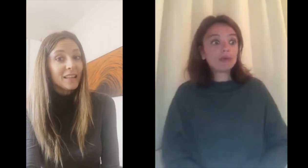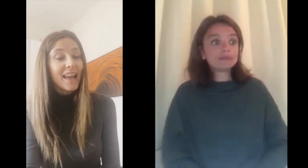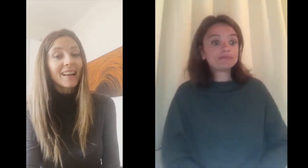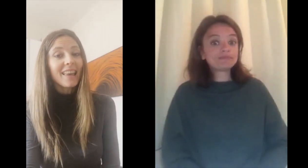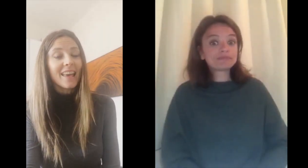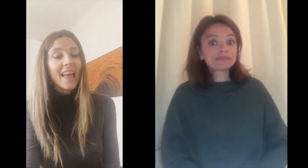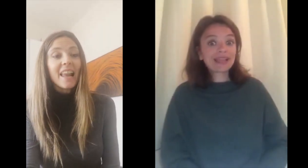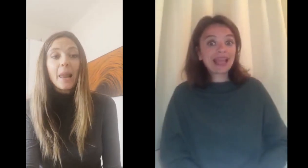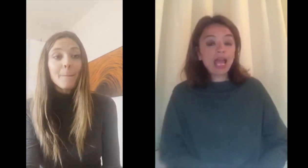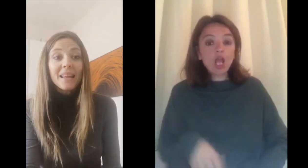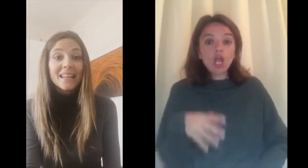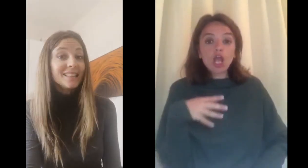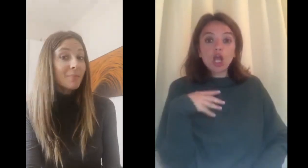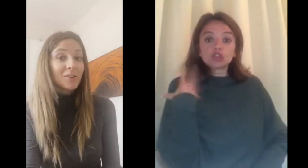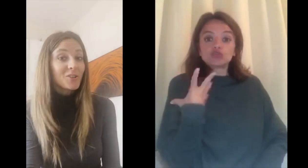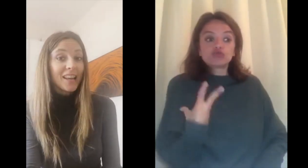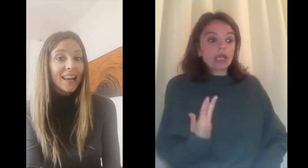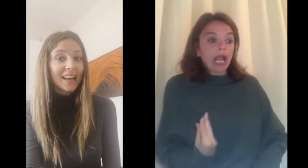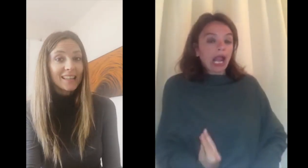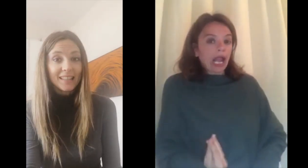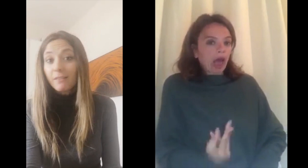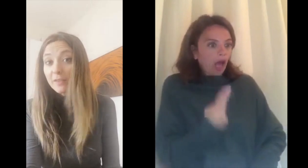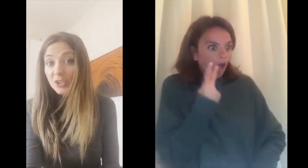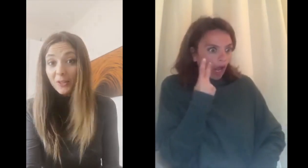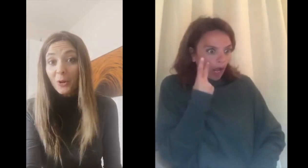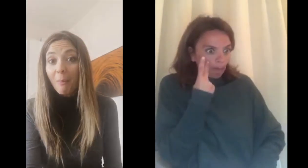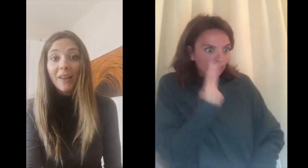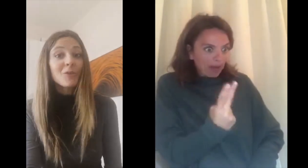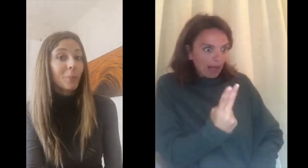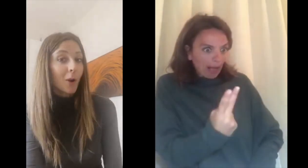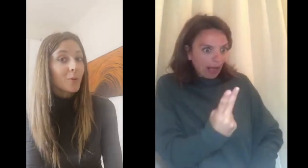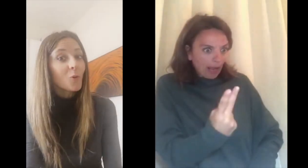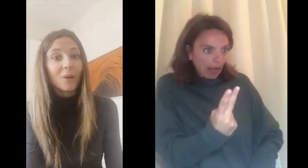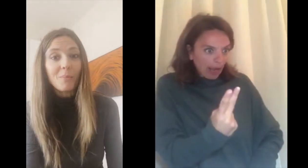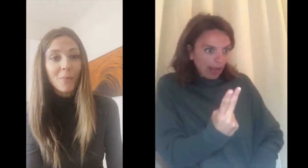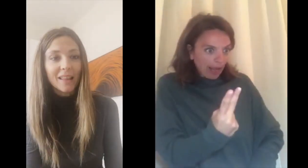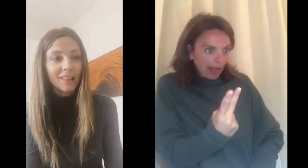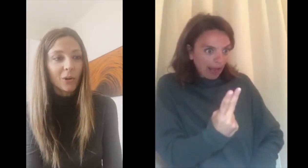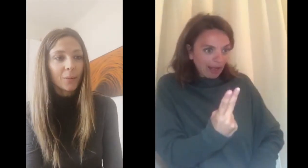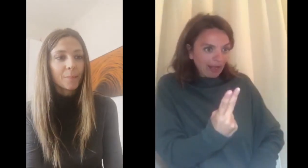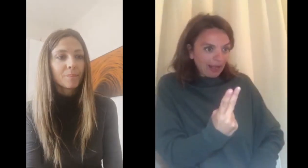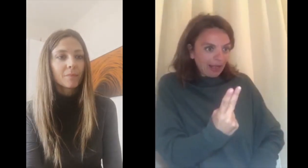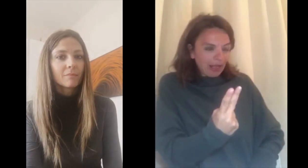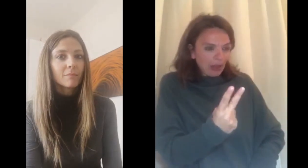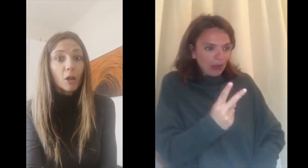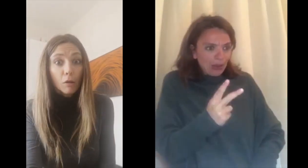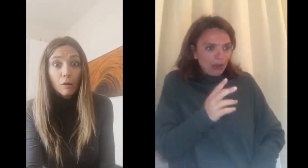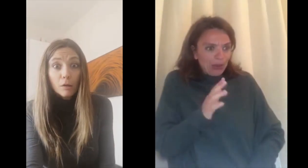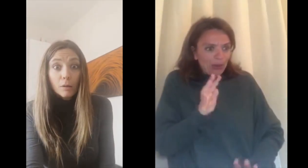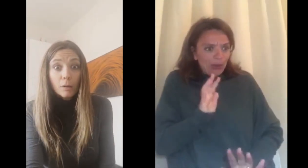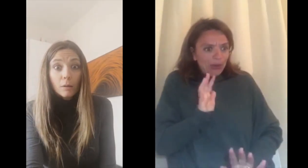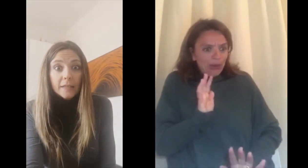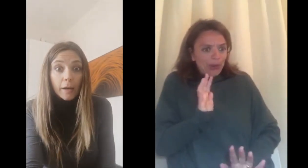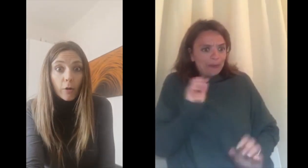così lo vide anche la bellissima Scilla che stava facendo il bagno proprio in quel momento.